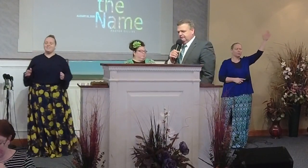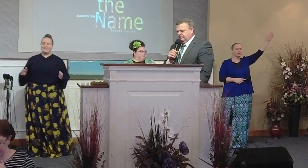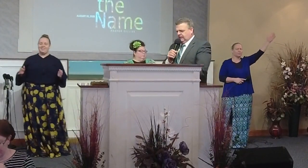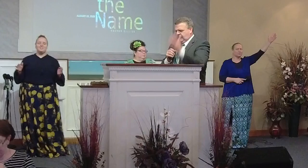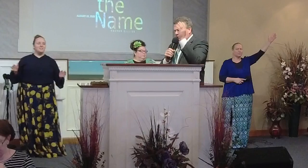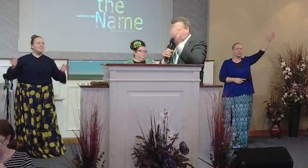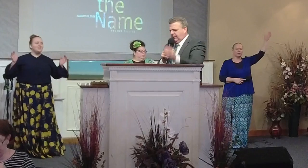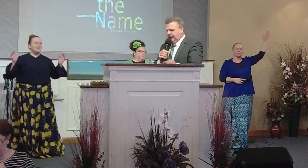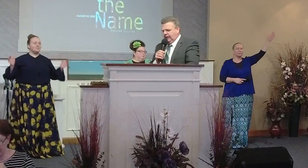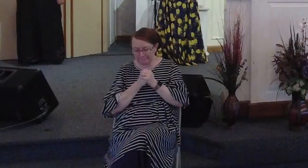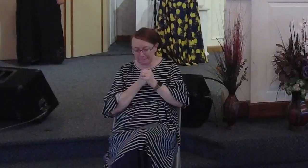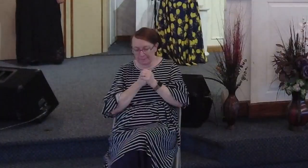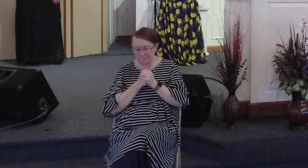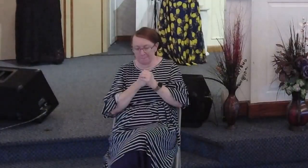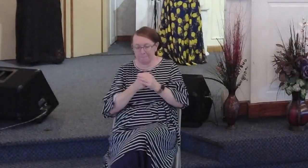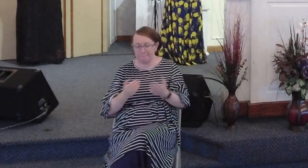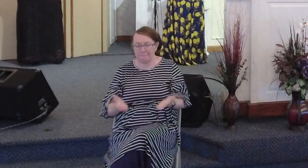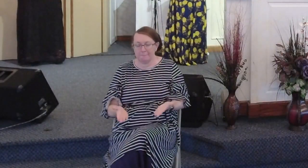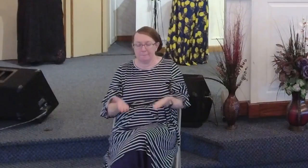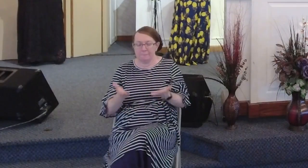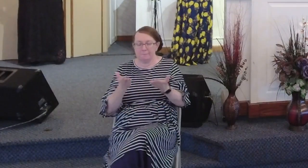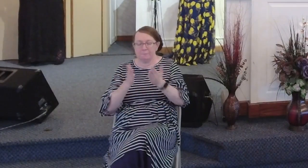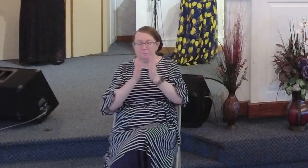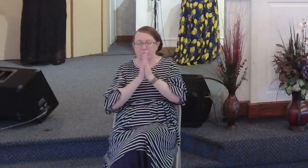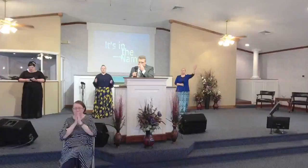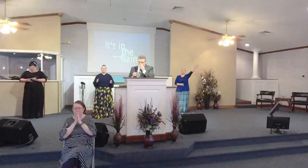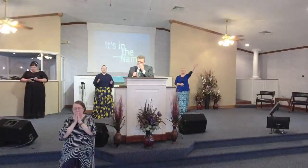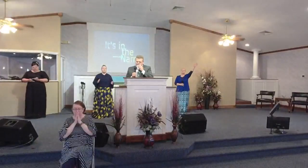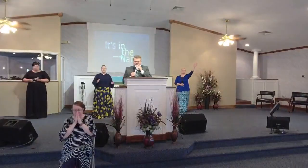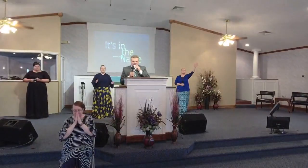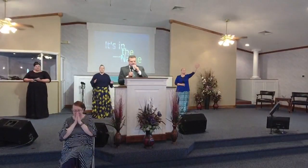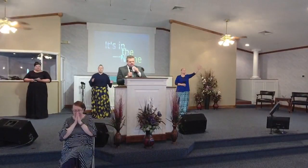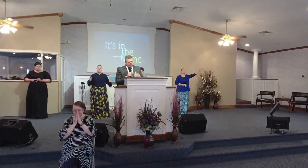mí. Vamos a ponernos de pie.